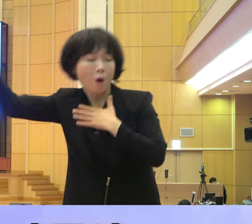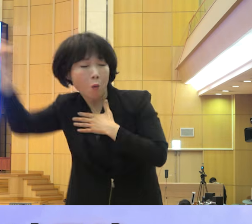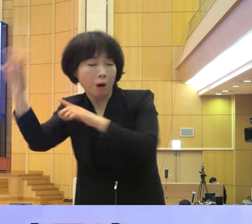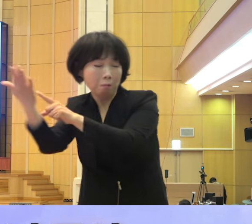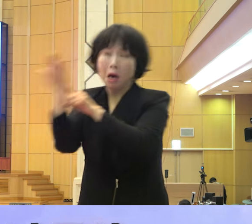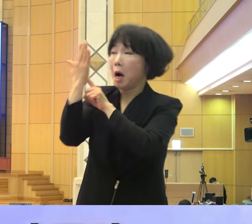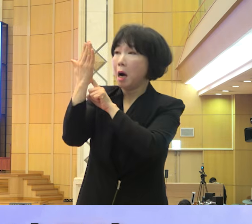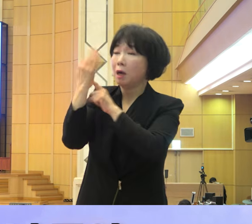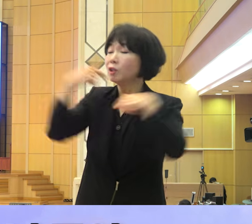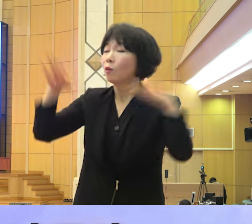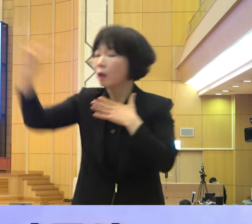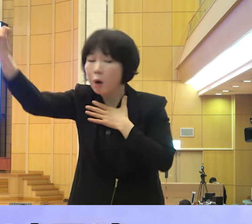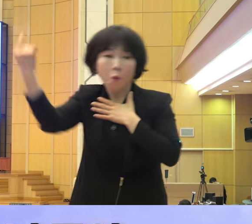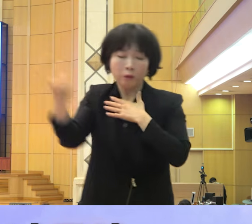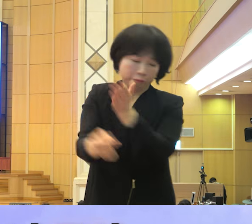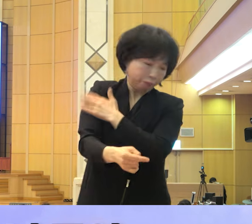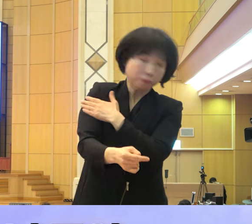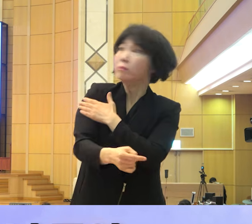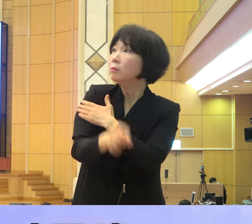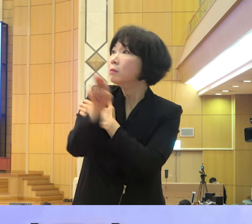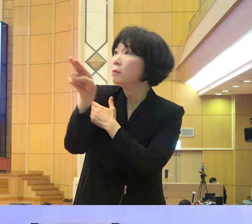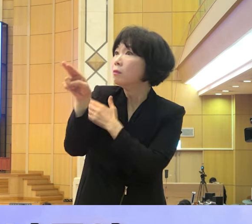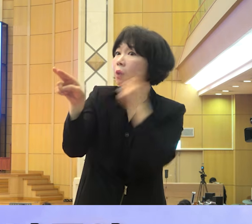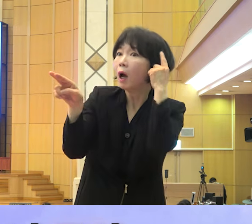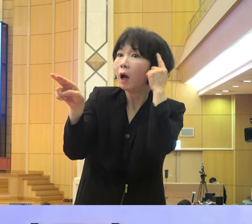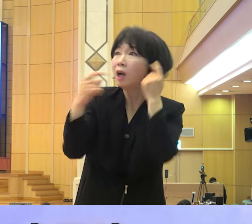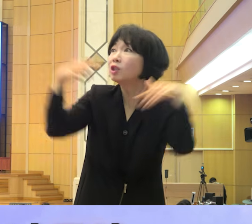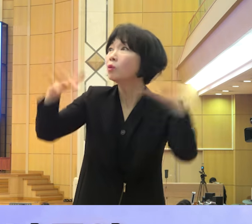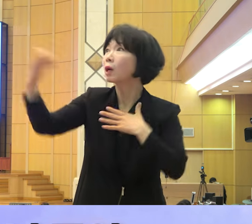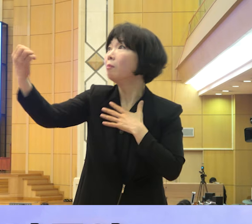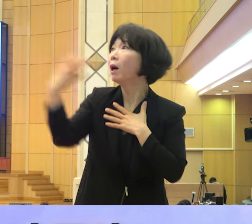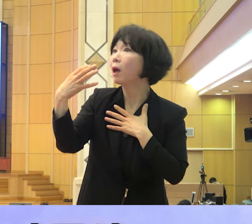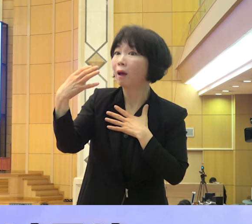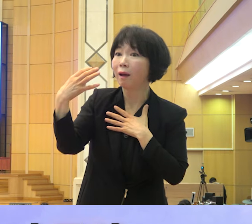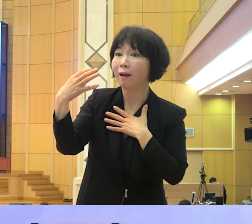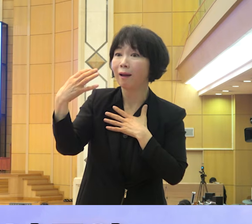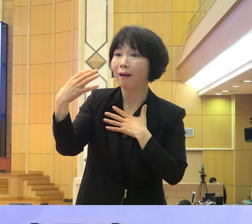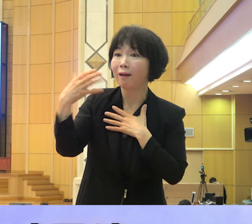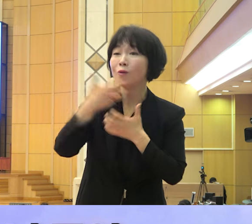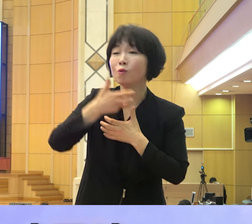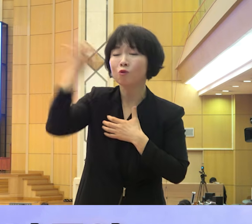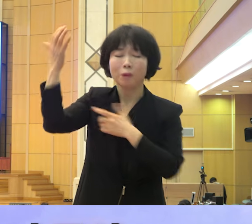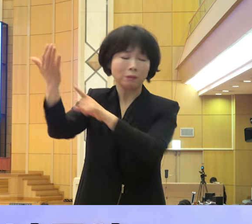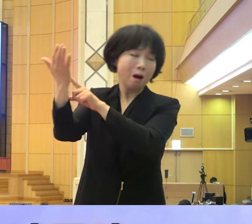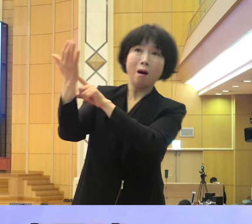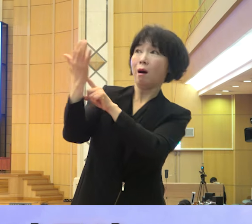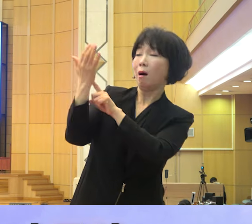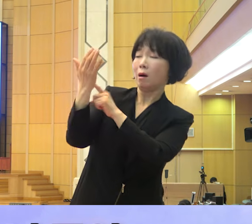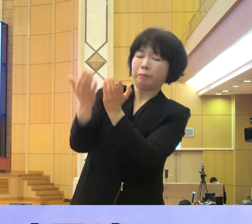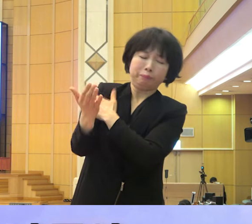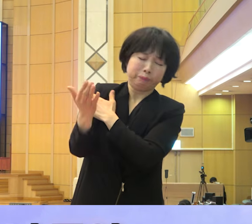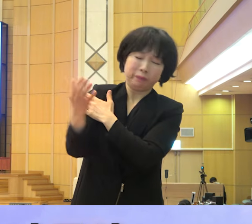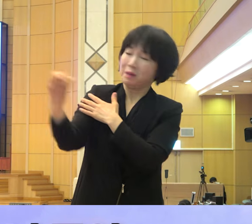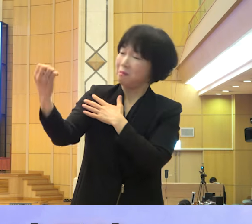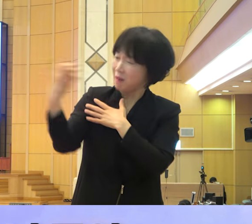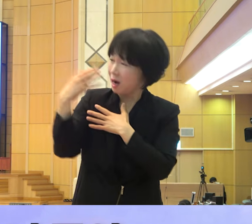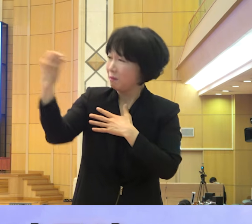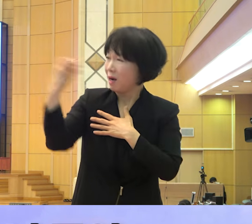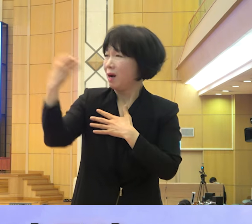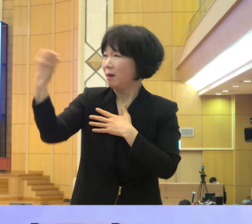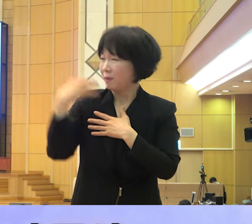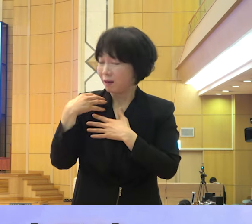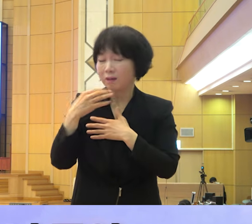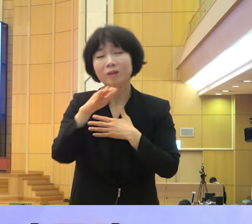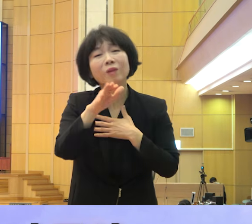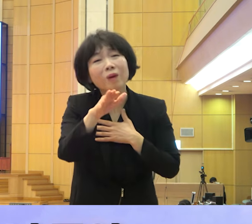사자가, 천사가 현몽하여 이르되, 천사가 꿈속에 나타나서 요셉에게